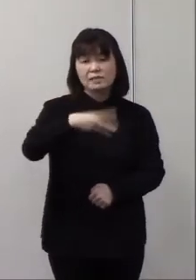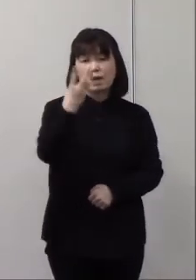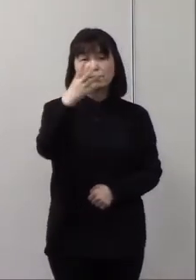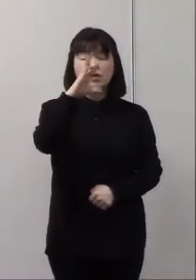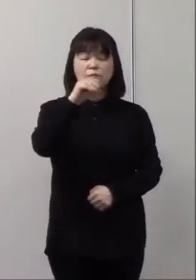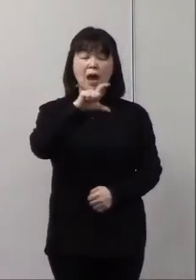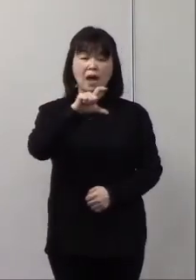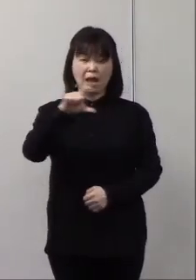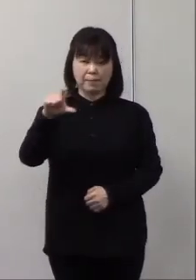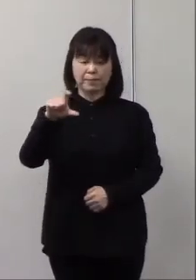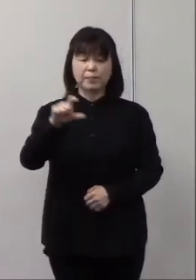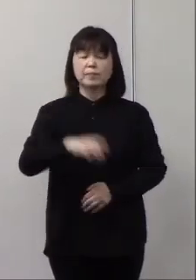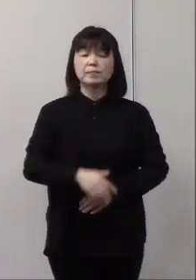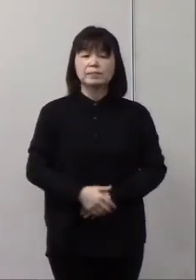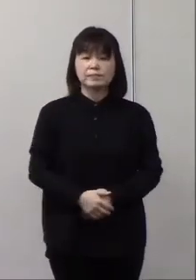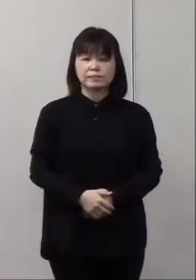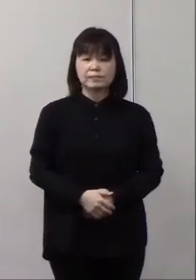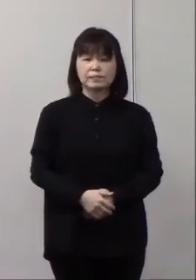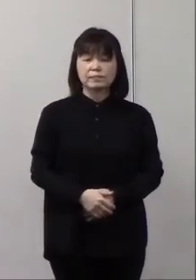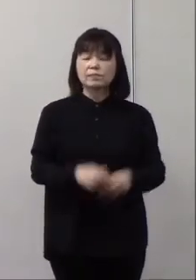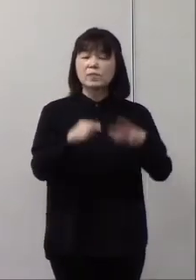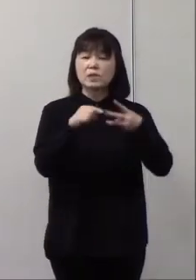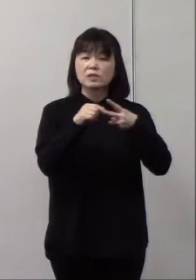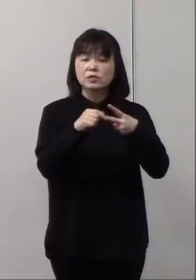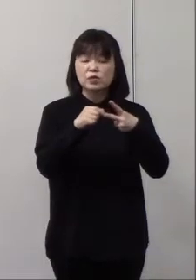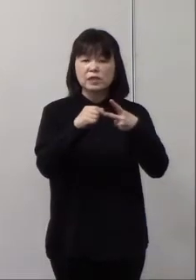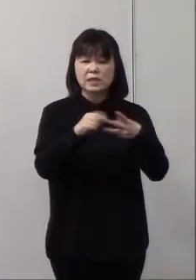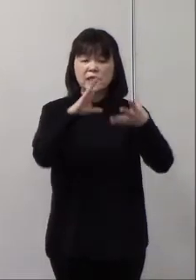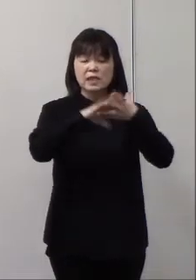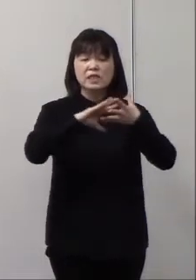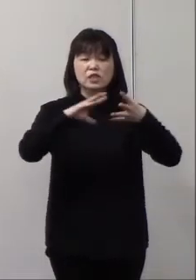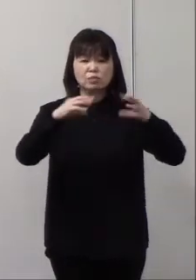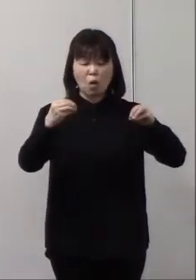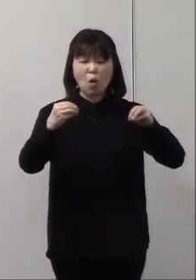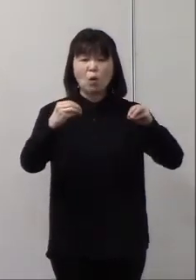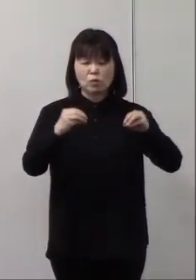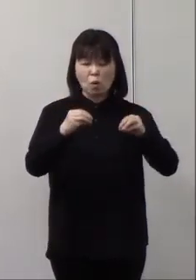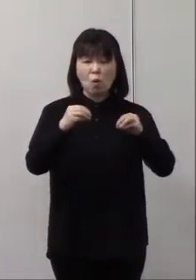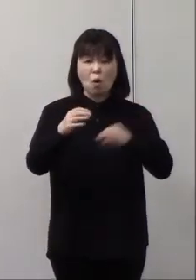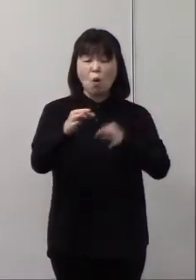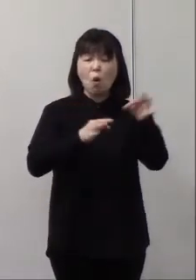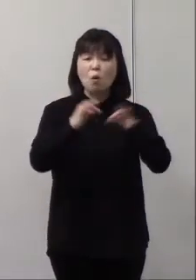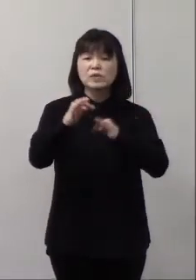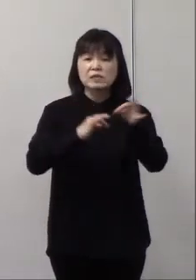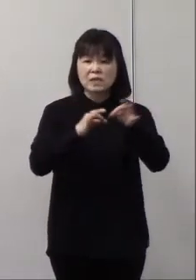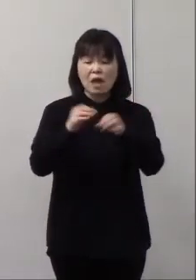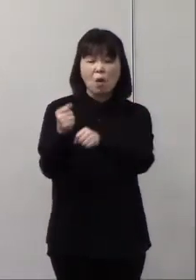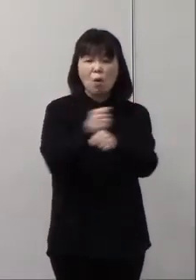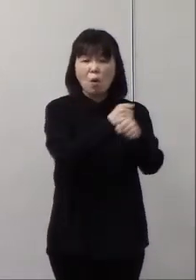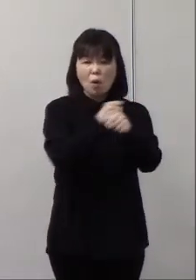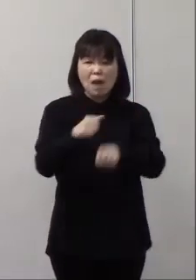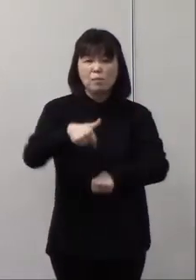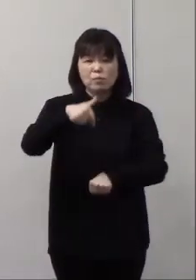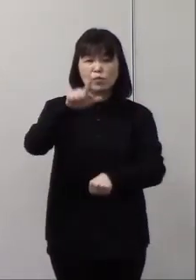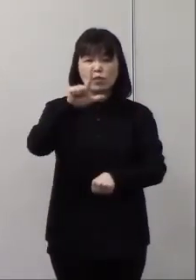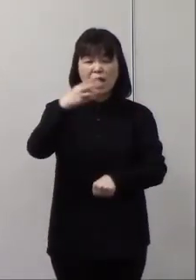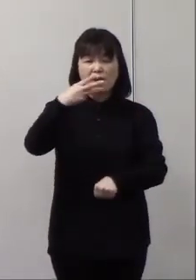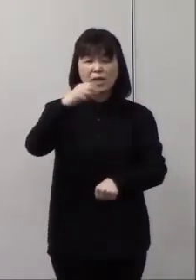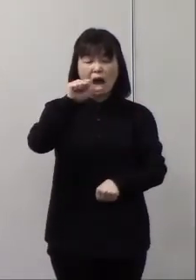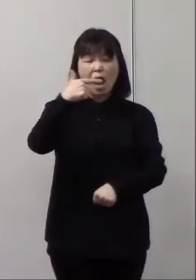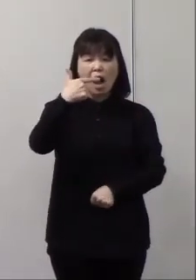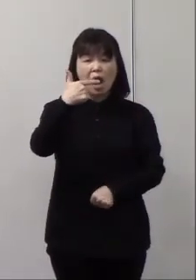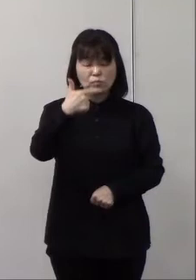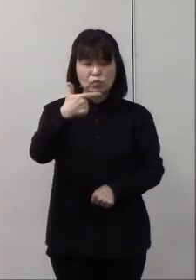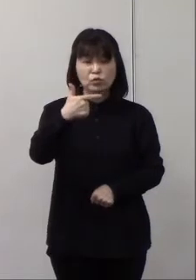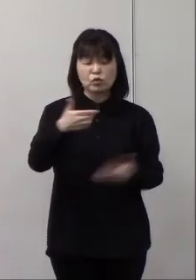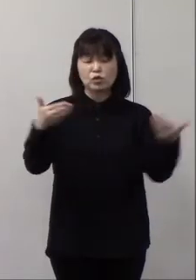計上しております。次は出雲のお店応援プレミアム付き商品券発行事業ということで、5億